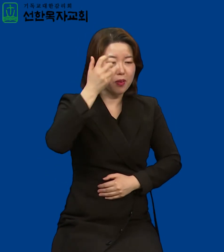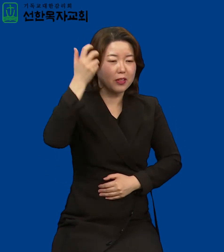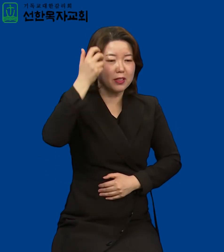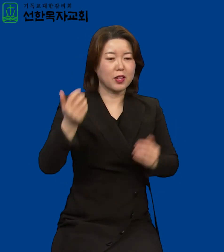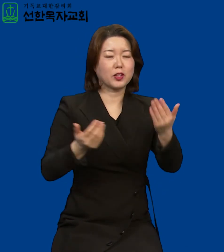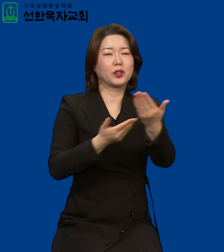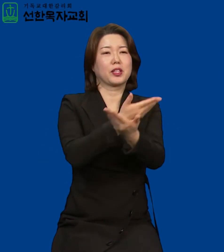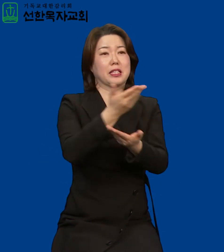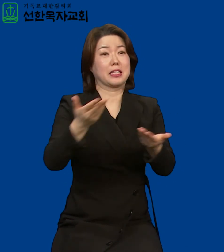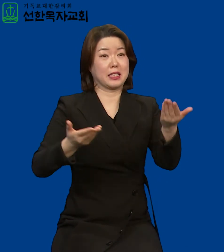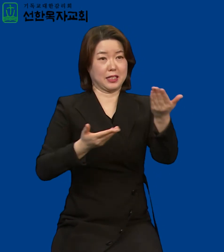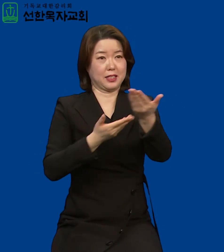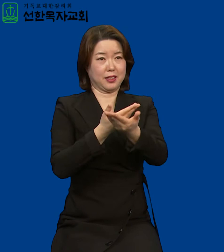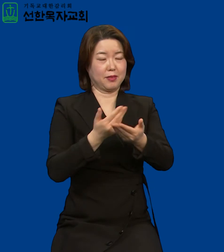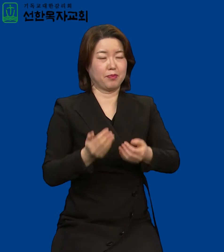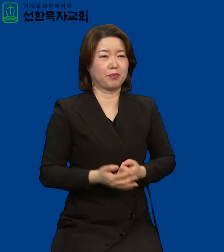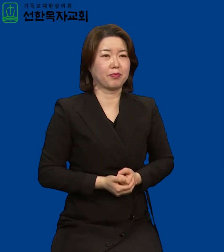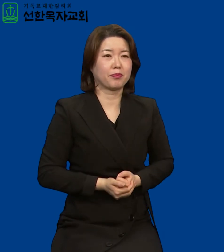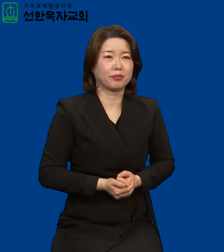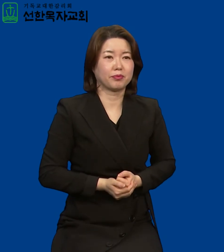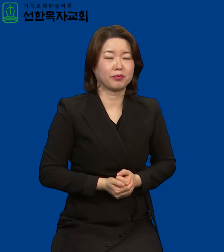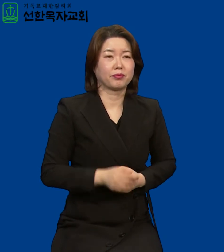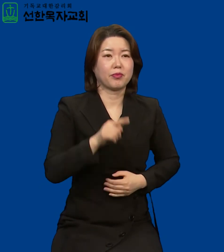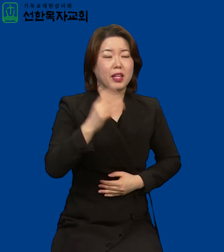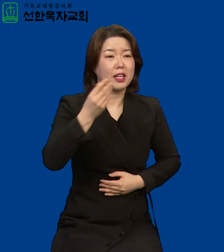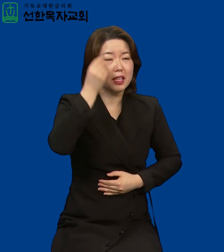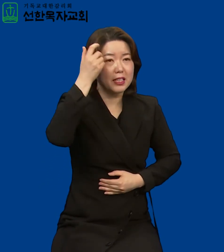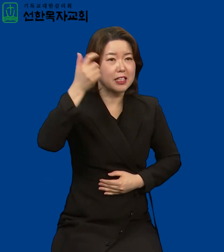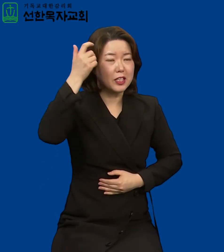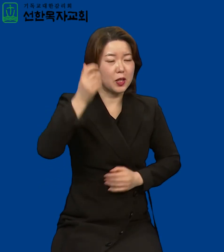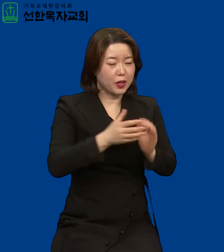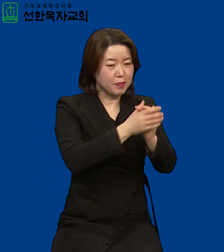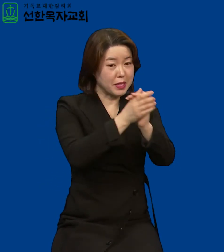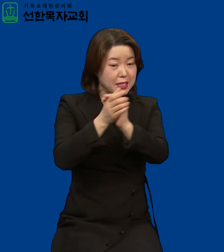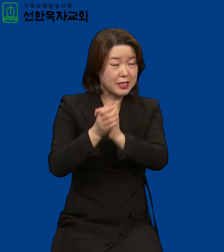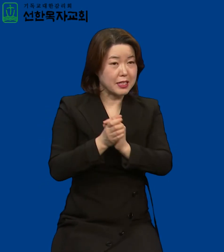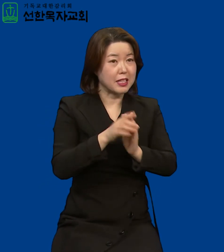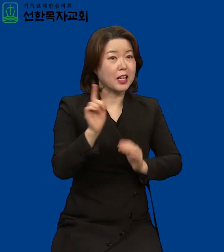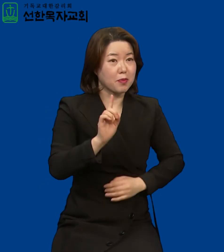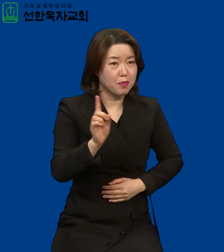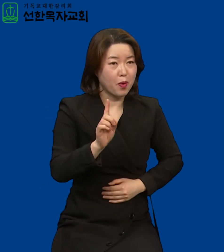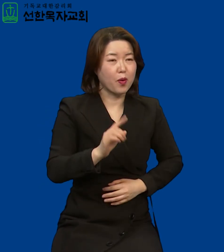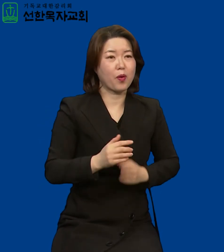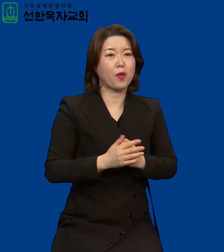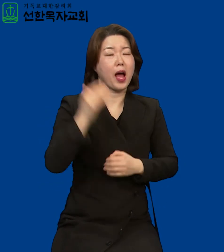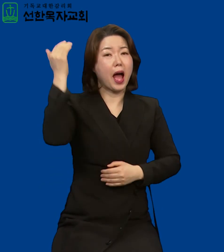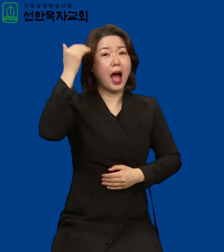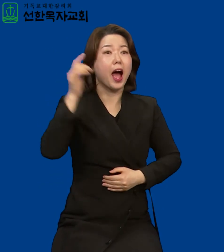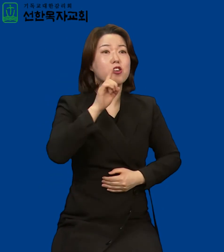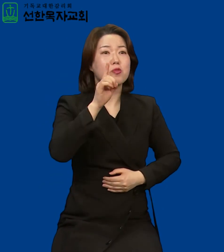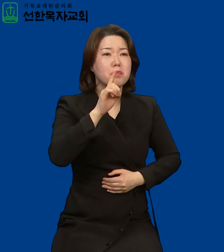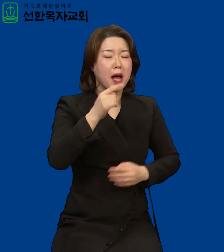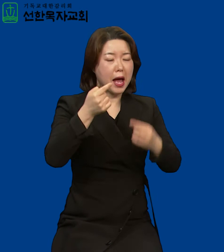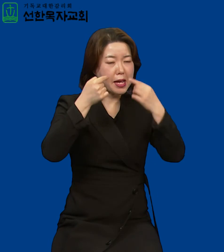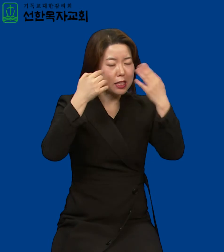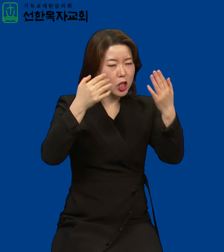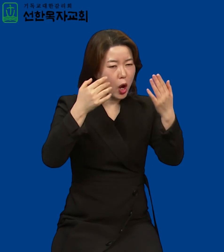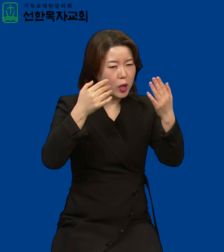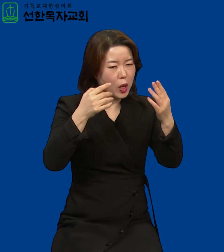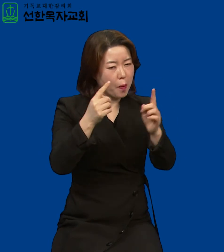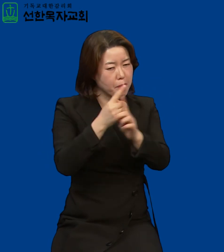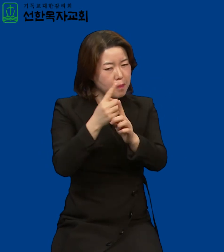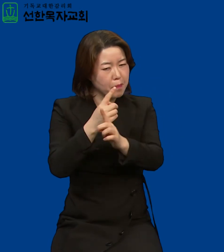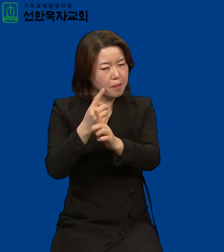사귐이라고 했어요. 이 성령의 사귐이라는 표현은 우리나라 말로는 정확한